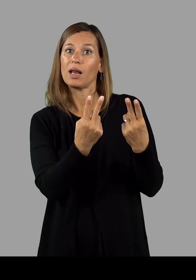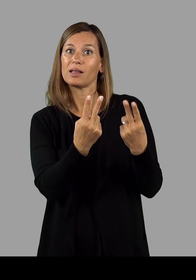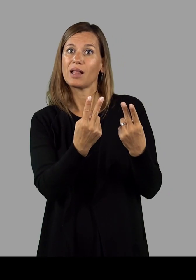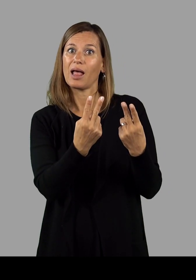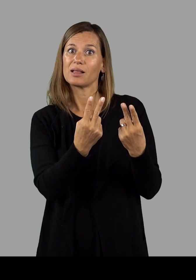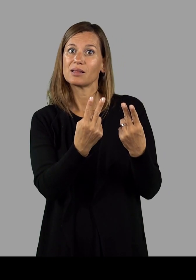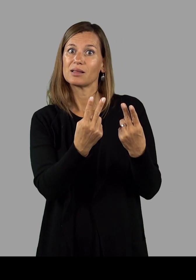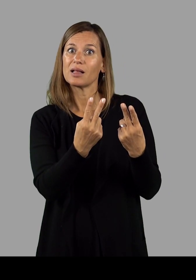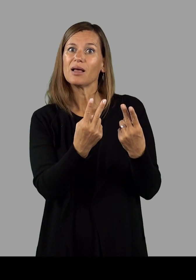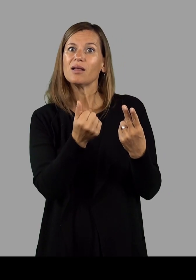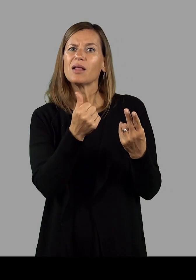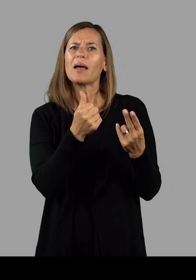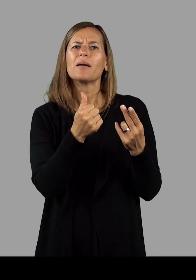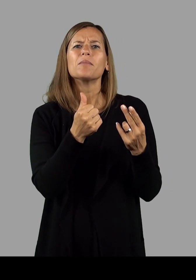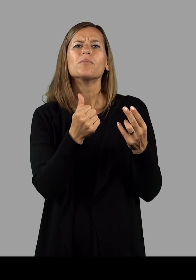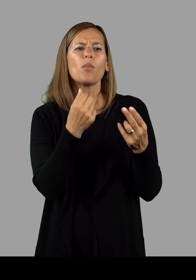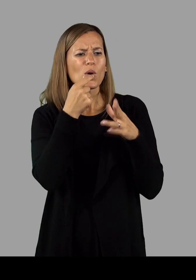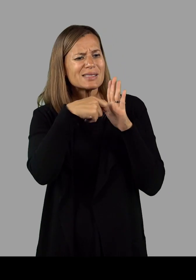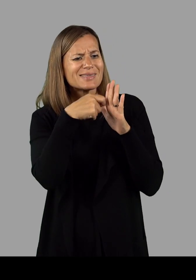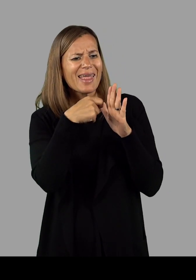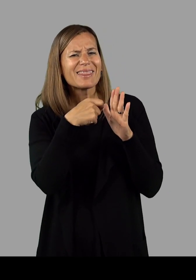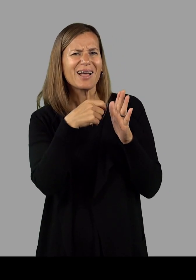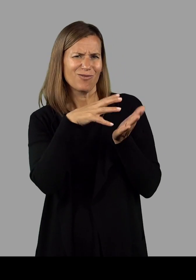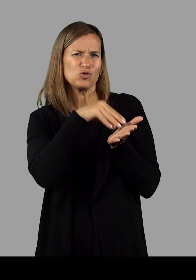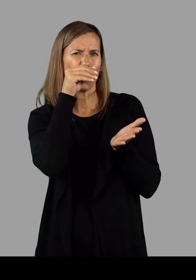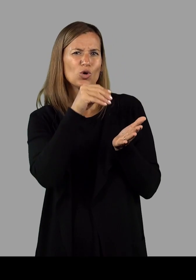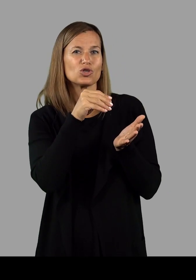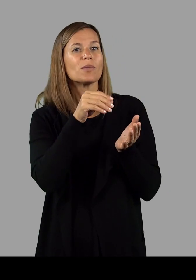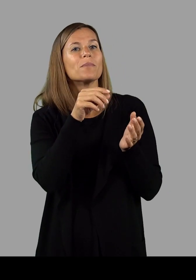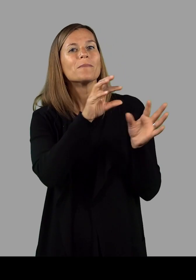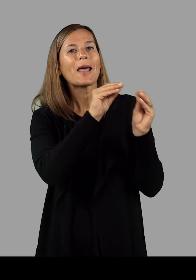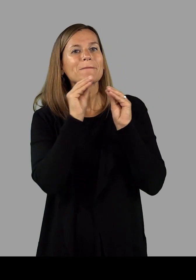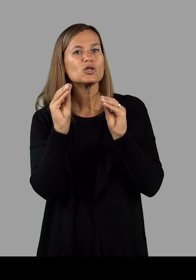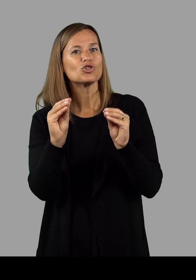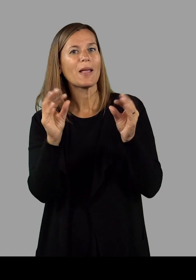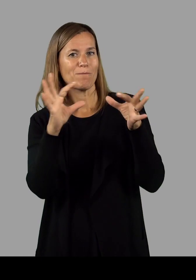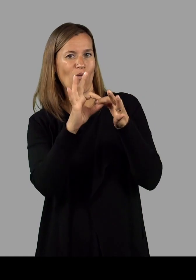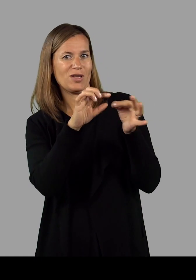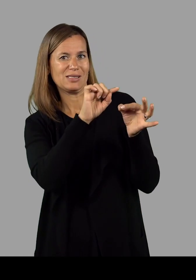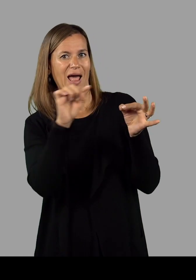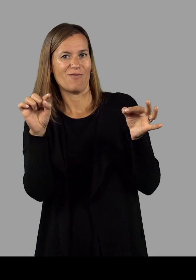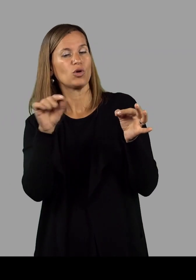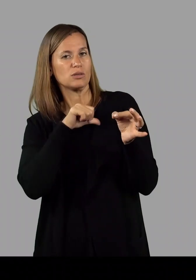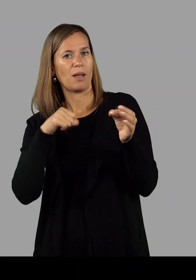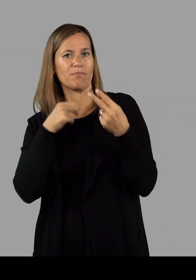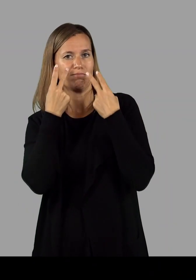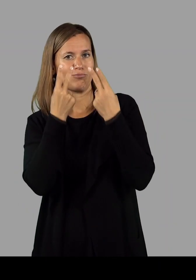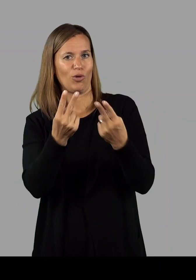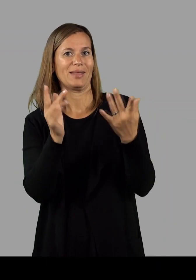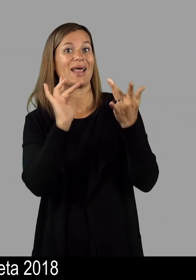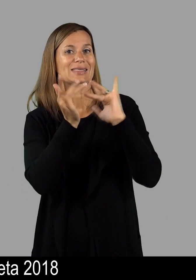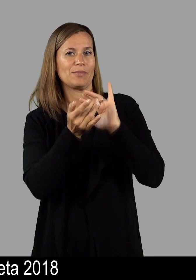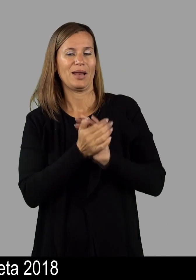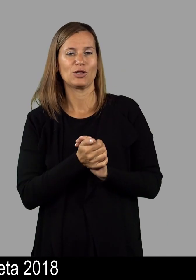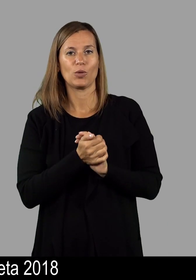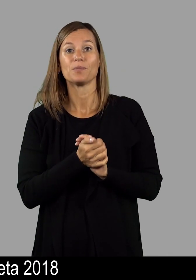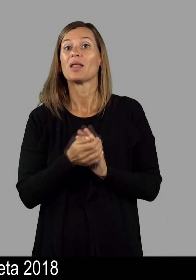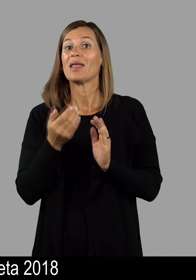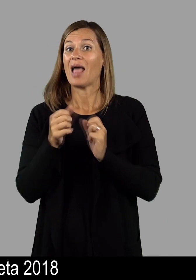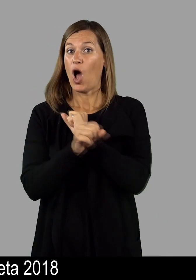oba demoposnetka, si pripišite povezavo in si poženite video na spletu. Na